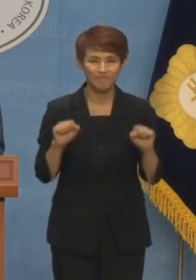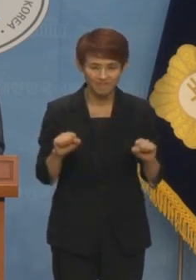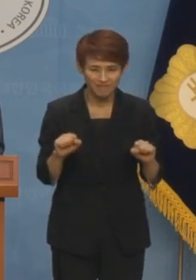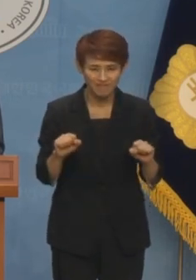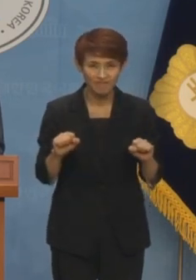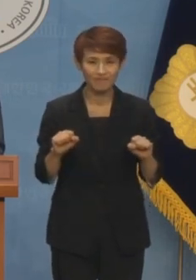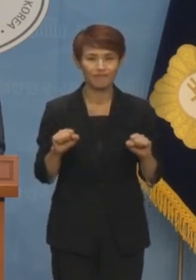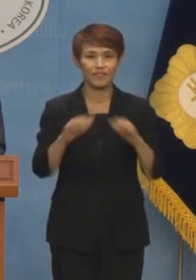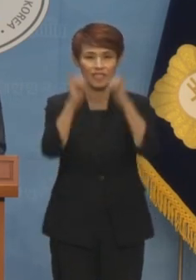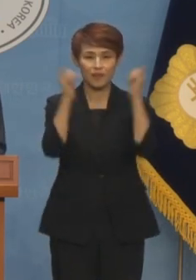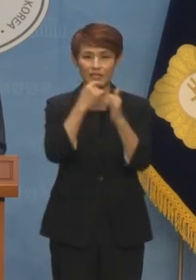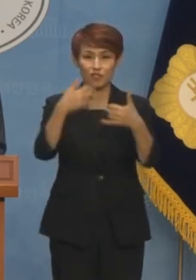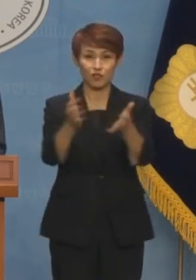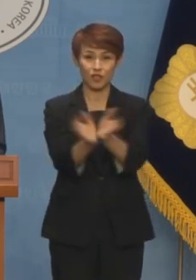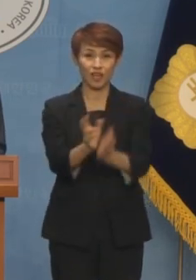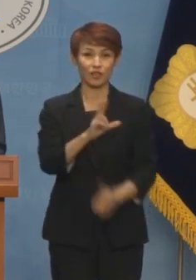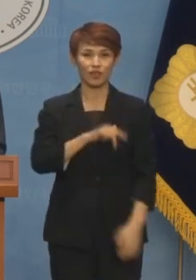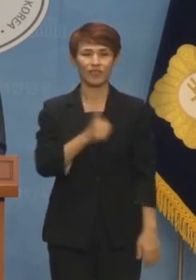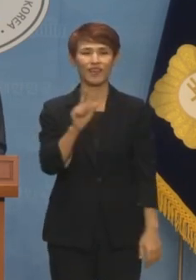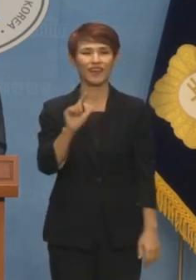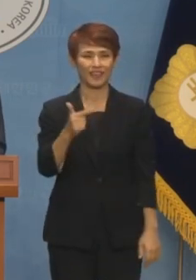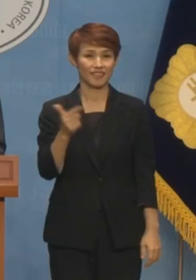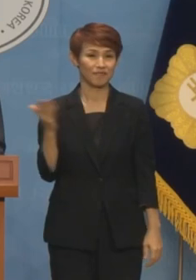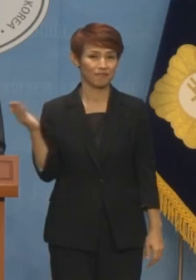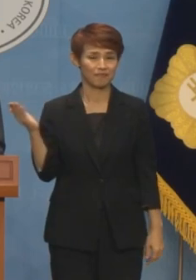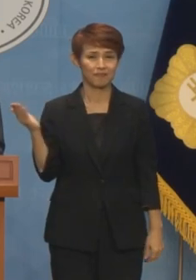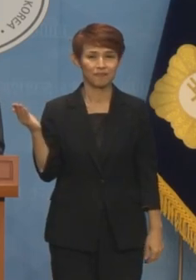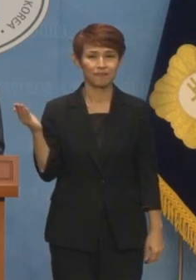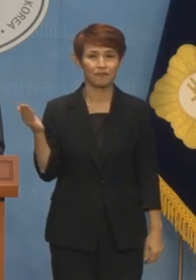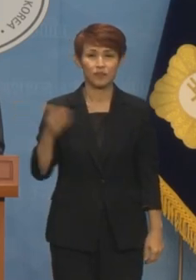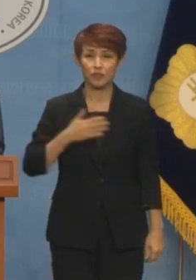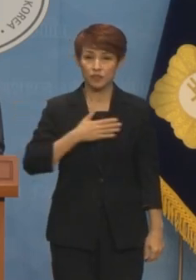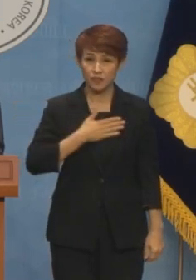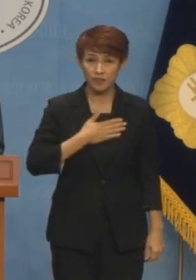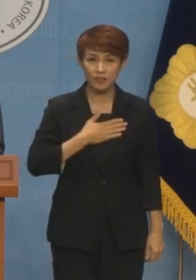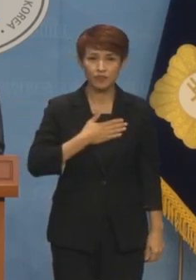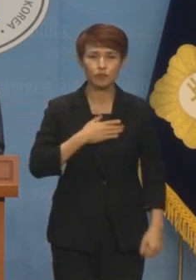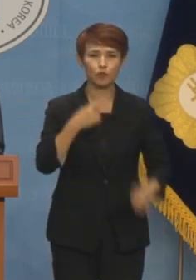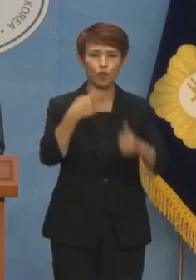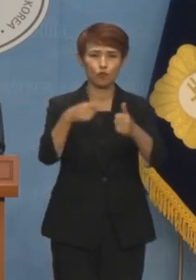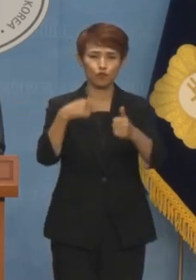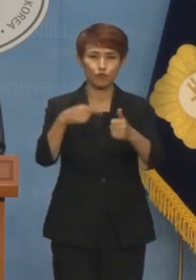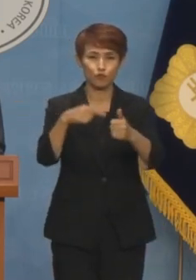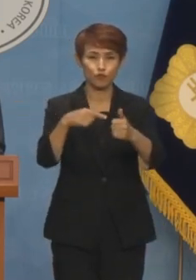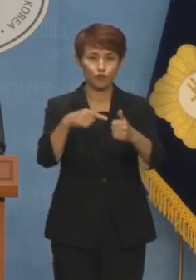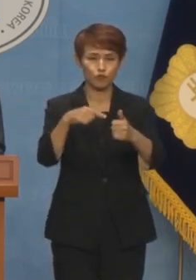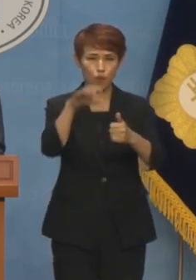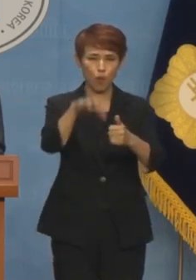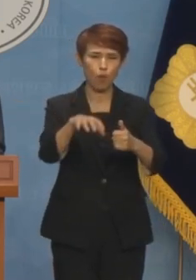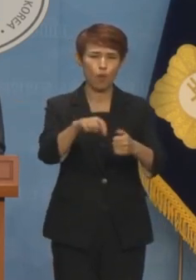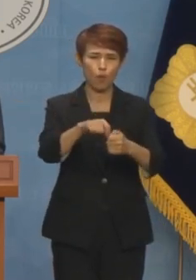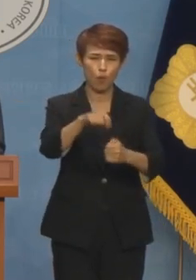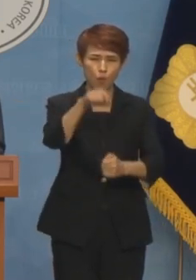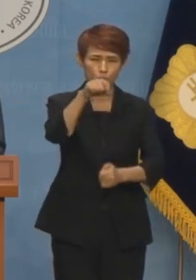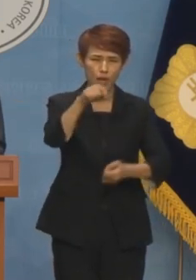안녕하십니까. 사회민주당 국회의원 한창민입니다. 저는 교육계의 오랜 쟁점이자